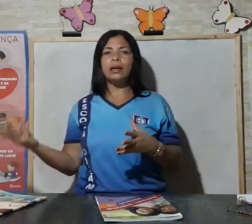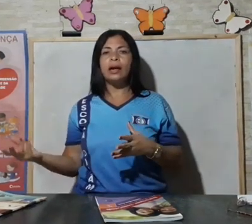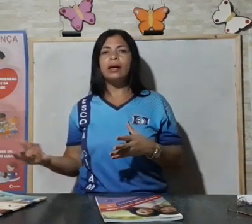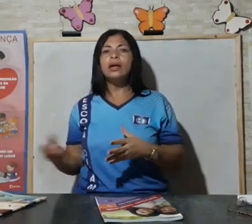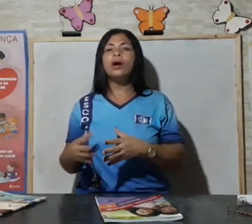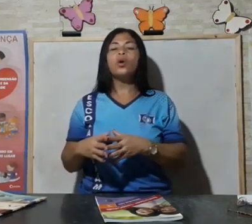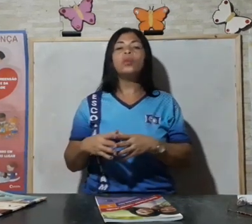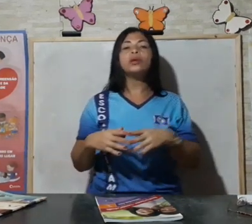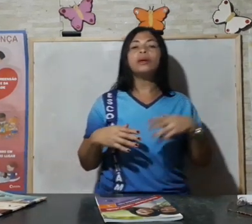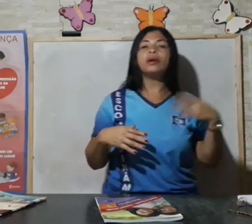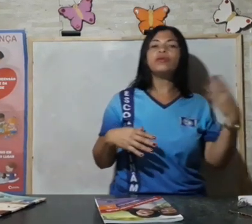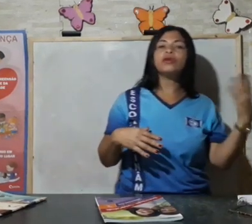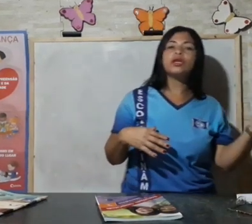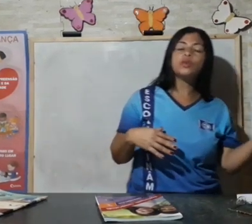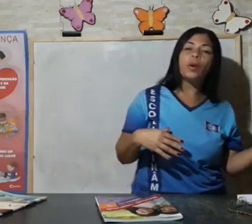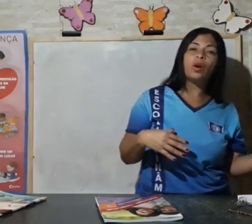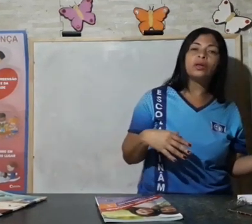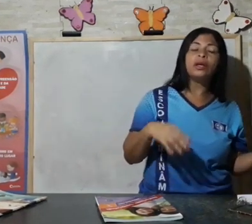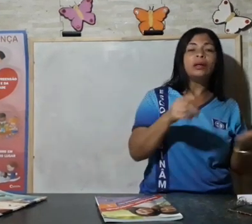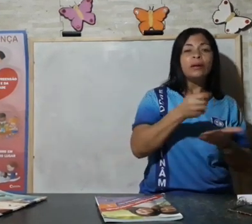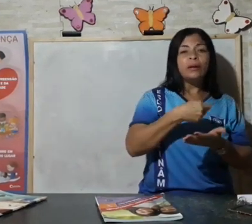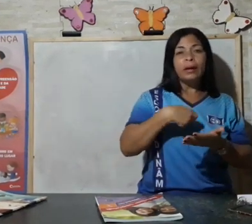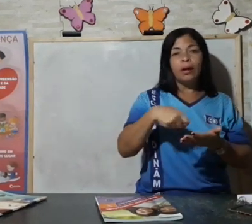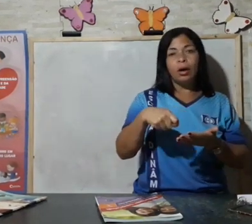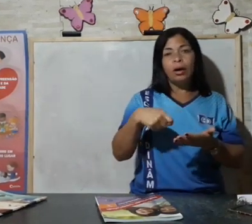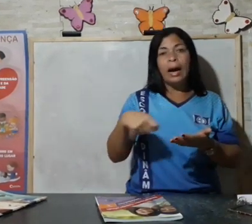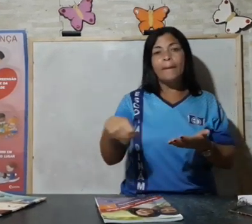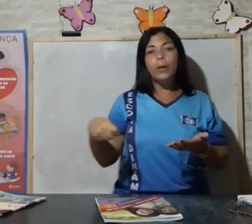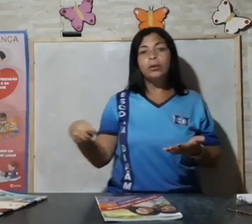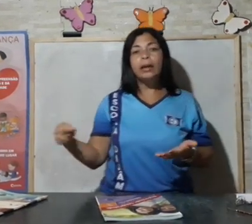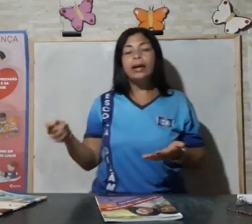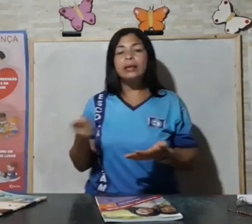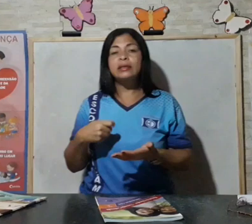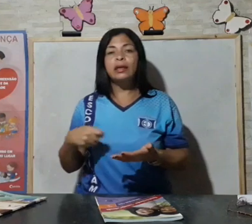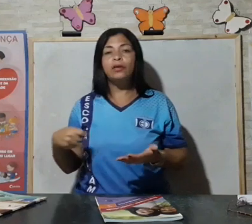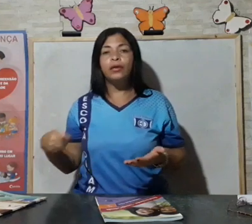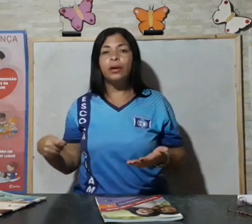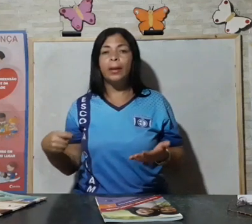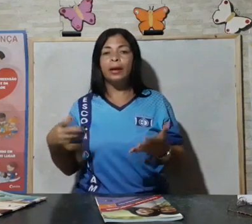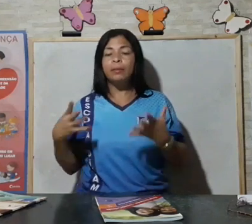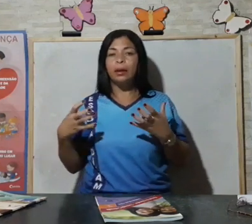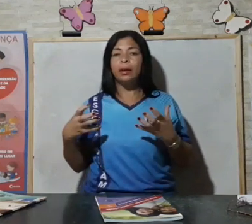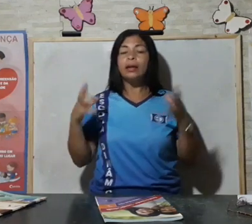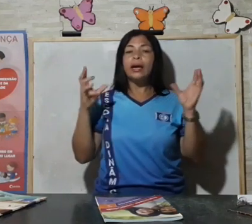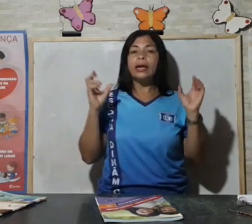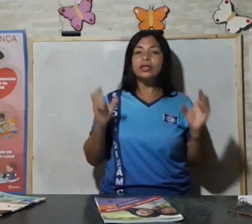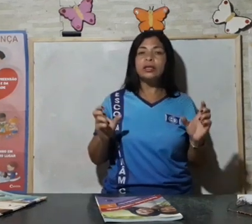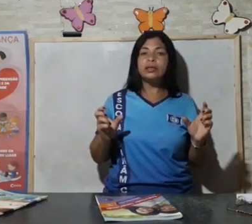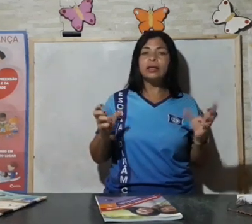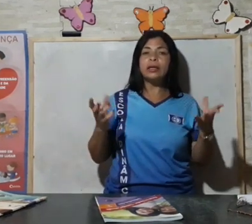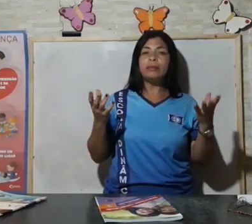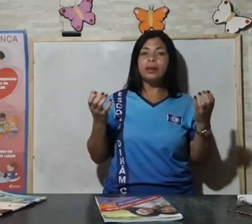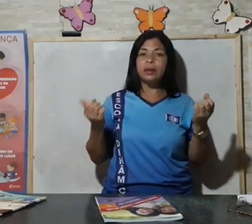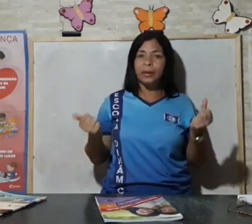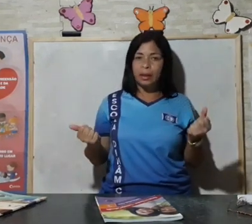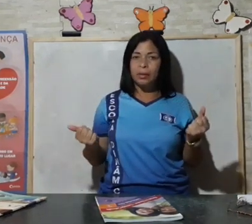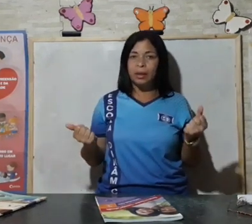retratar, como também vocês podem, ó, apontar, escrever para mim, registra e manda para mim,